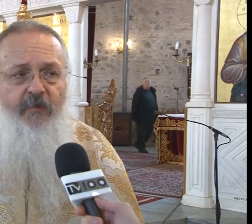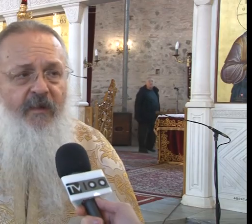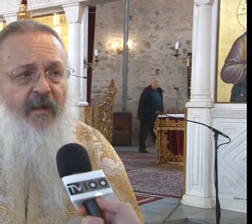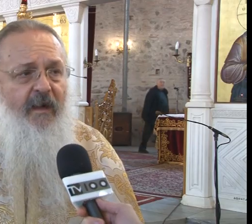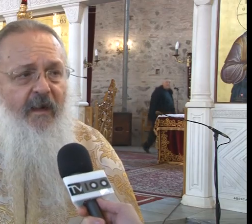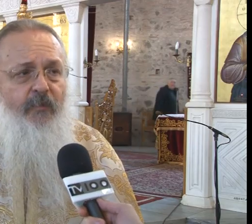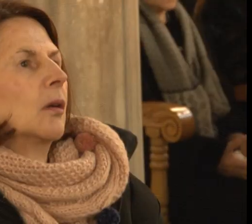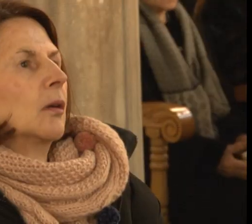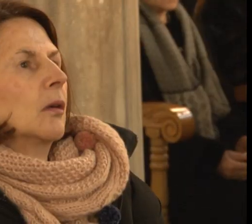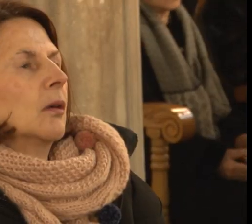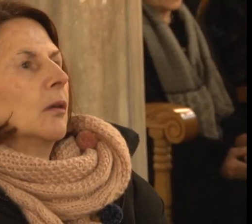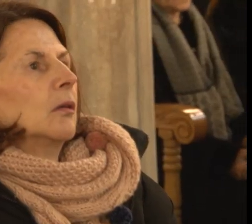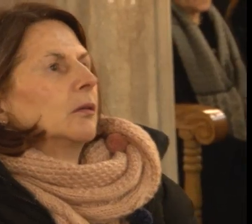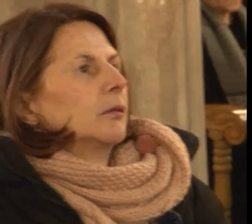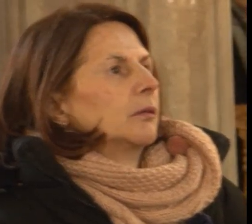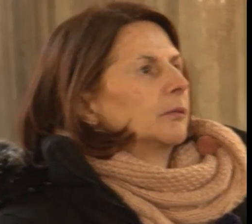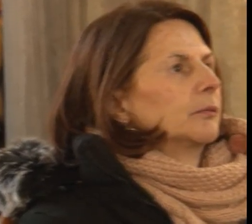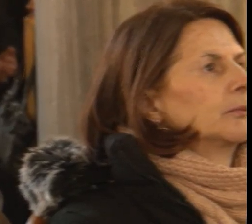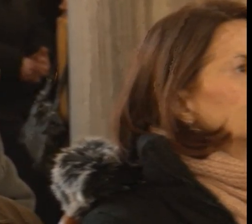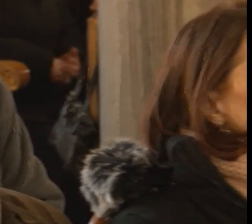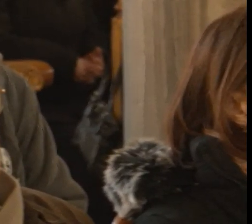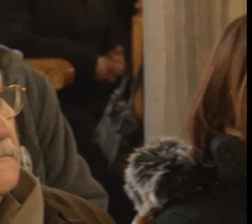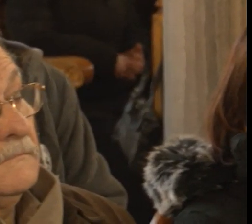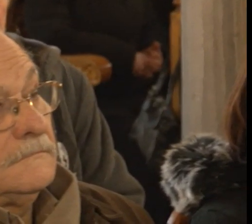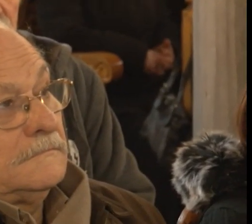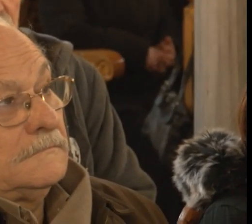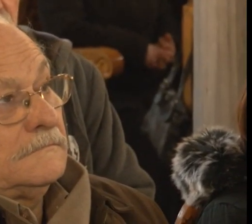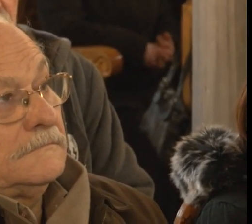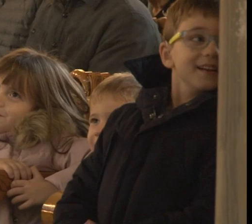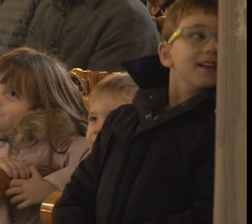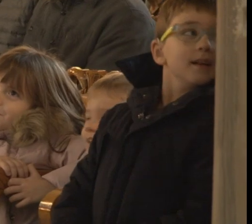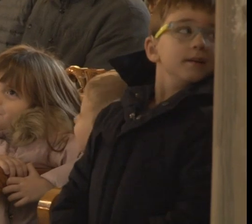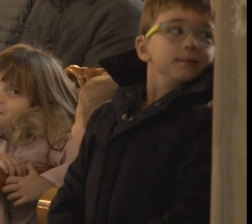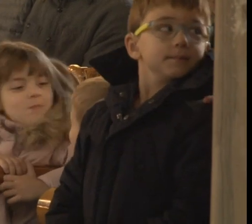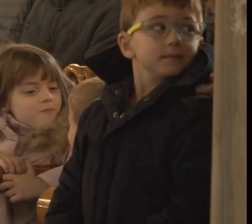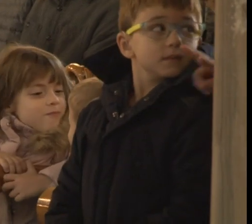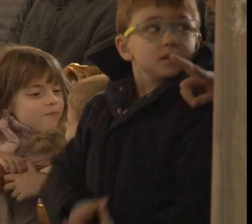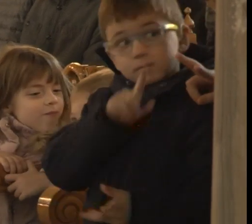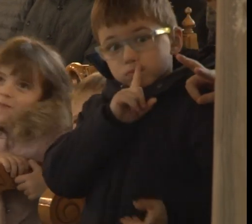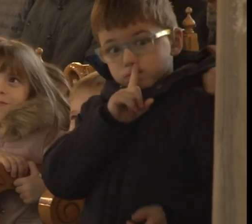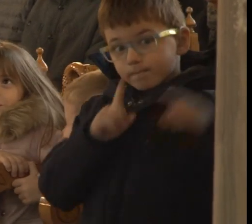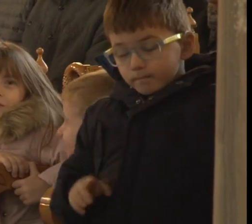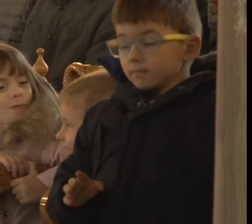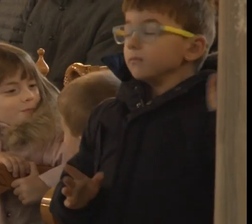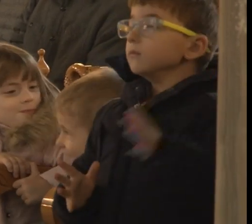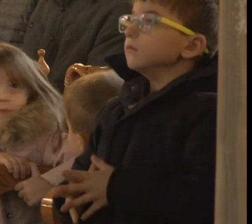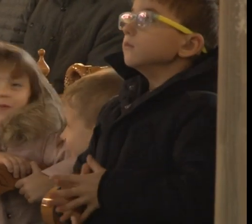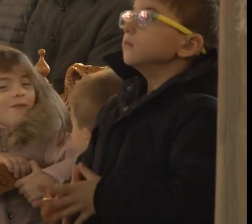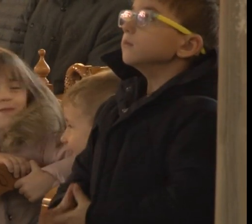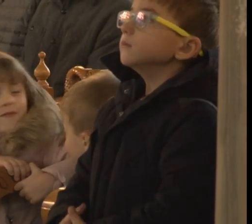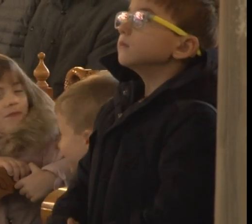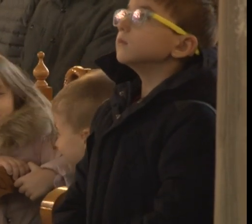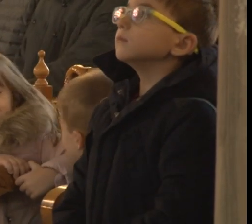θεολόγος μας βοηθάει να κάνουμε την Θεία Λειτουργία. Για αυτούς είναι κάτι πάρα πολύ καλό, διότι τους δίνεται η δυνατότητα